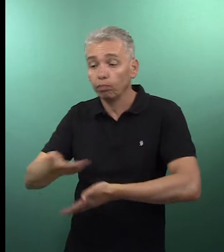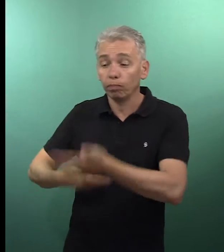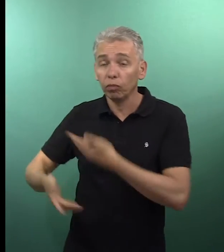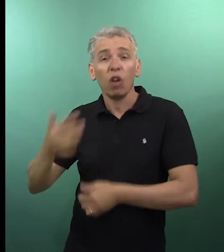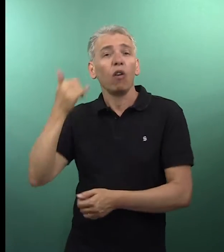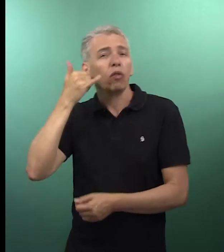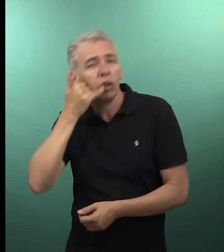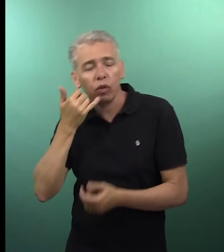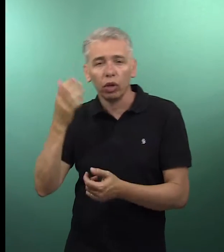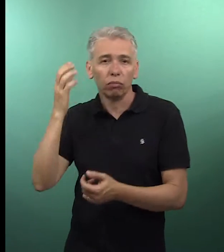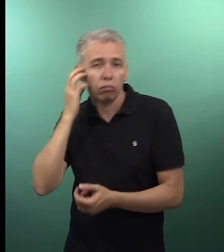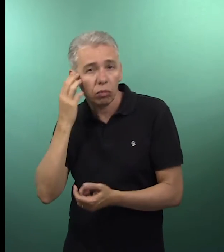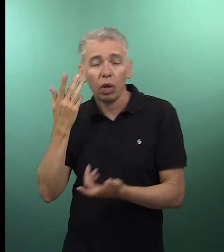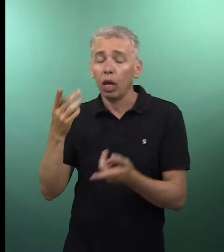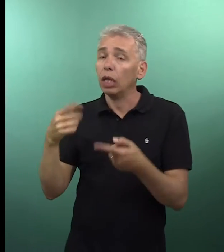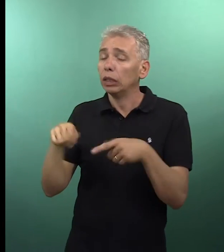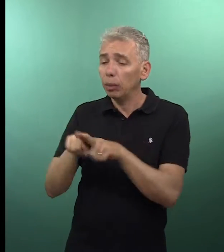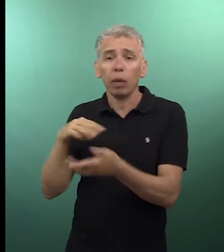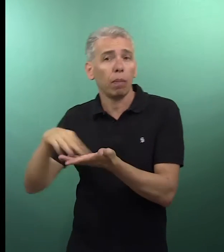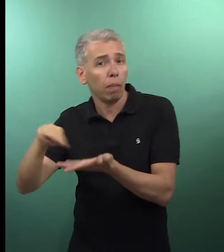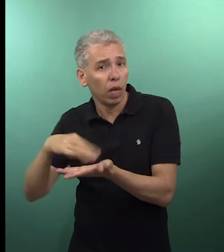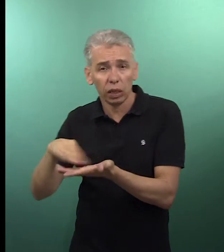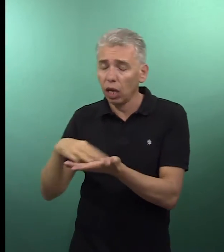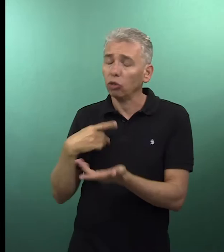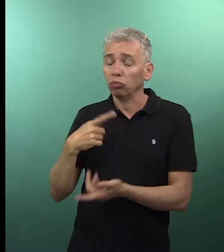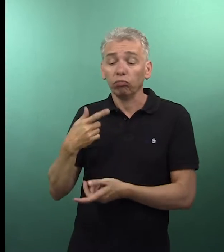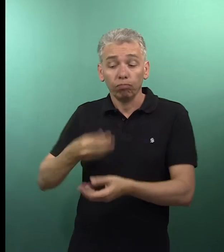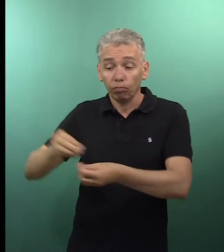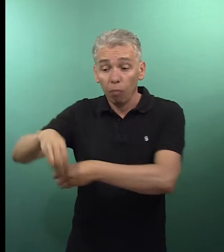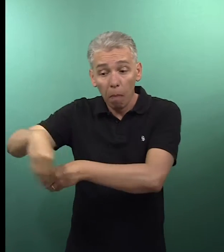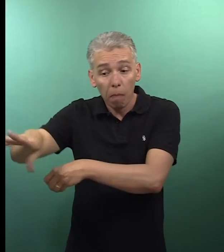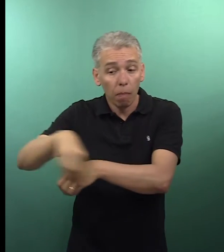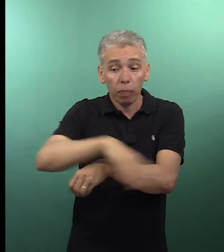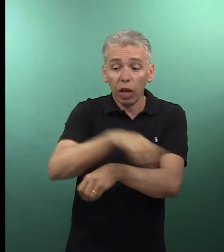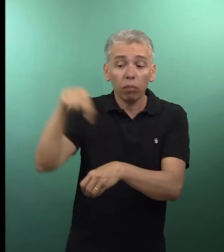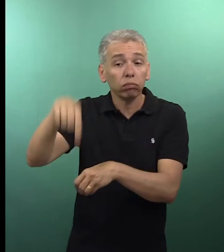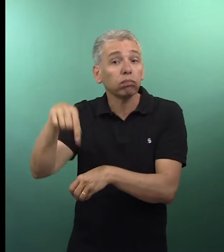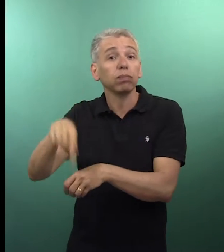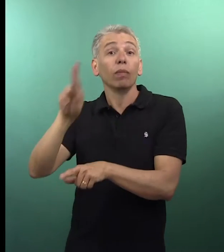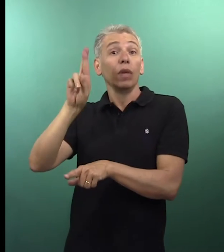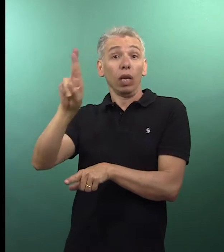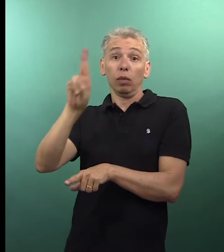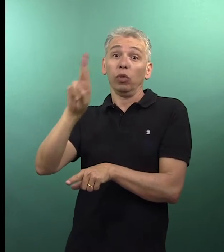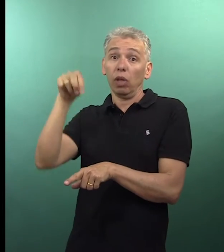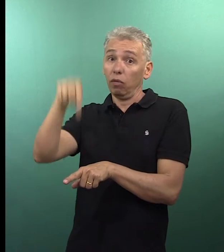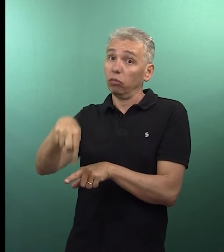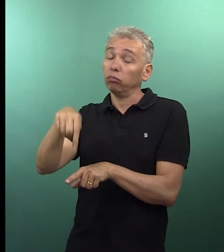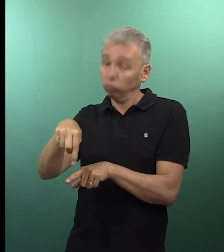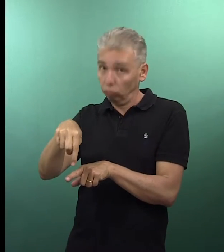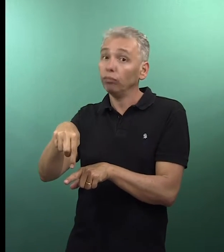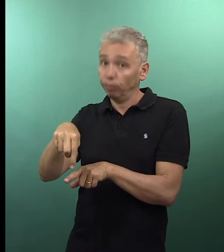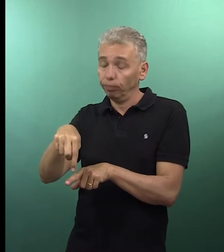inserção de locução em língua portuguesa que permita ao usuário ouvir o texto de - e demais